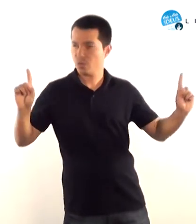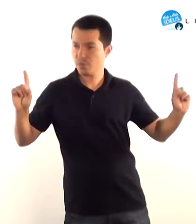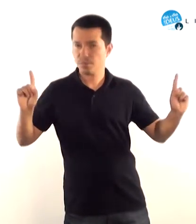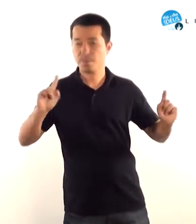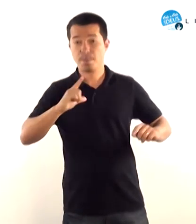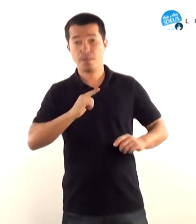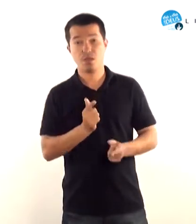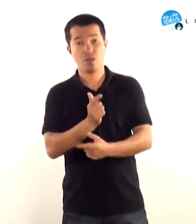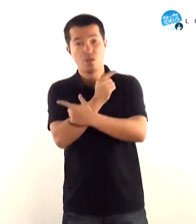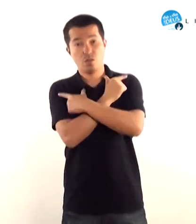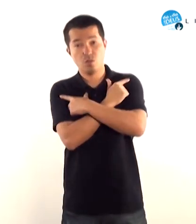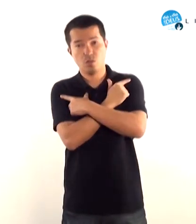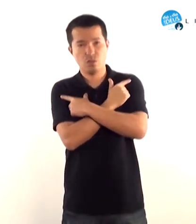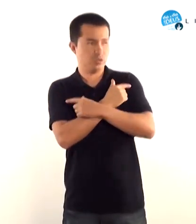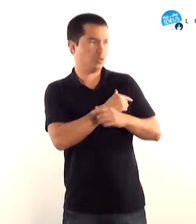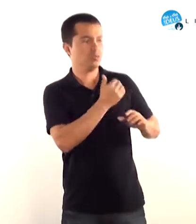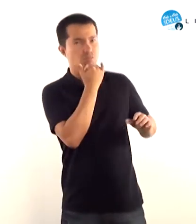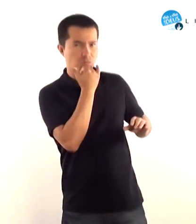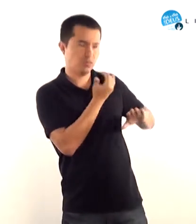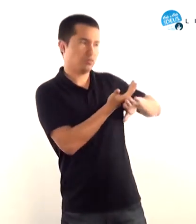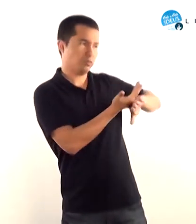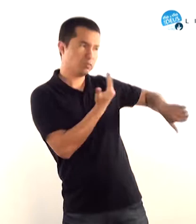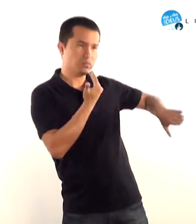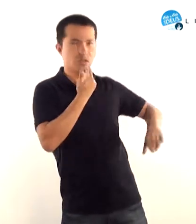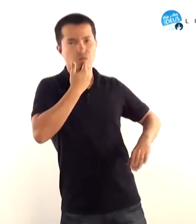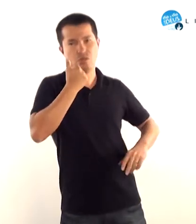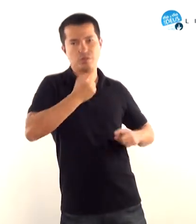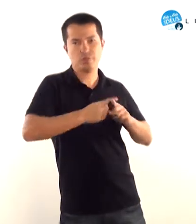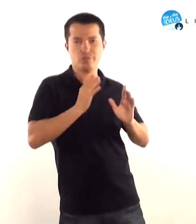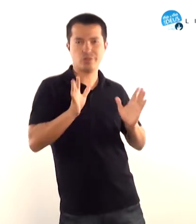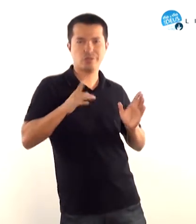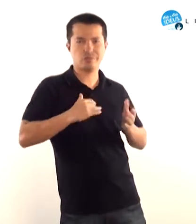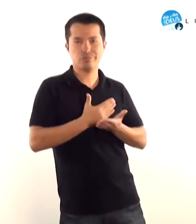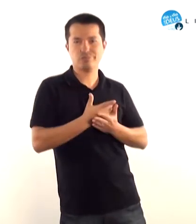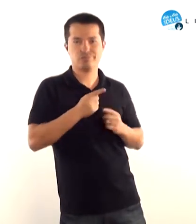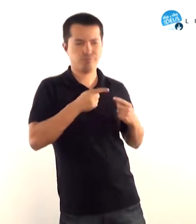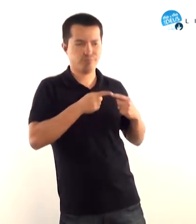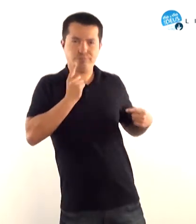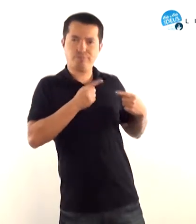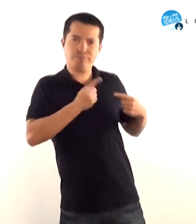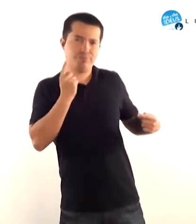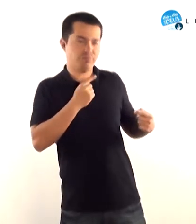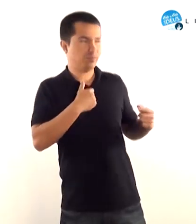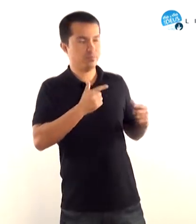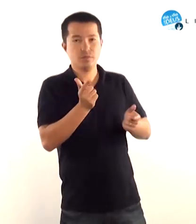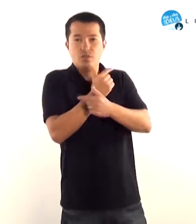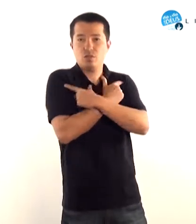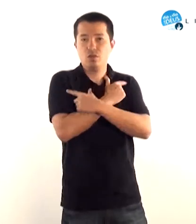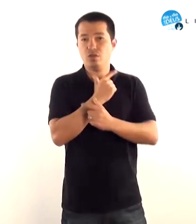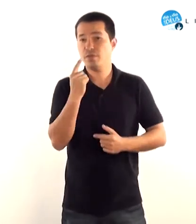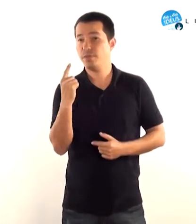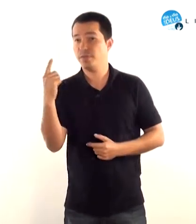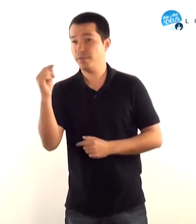se aproxima de Sodoma e Gomorra, porque ele está obcecado por aqueles valores, e